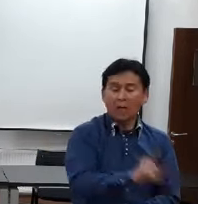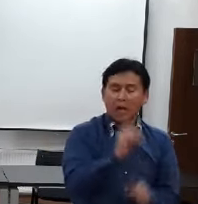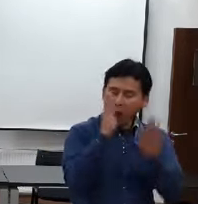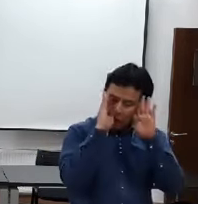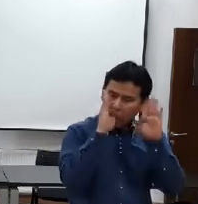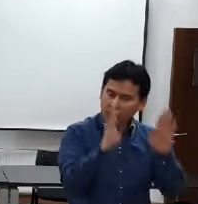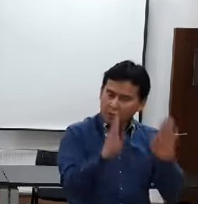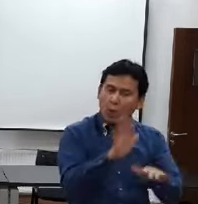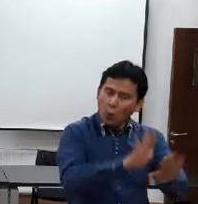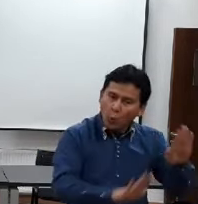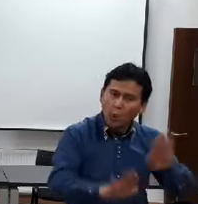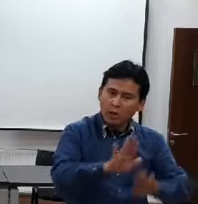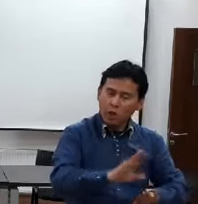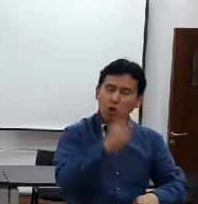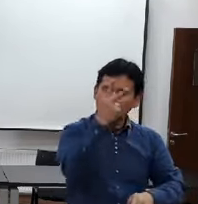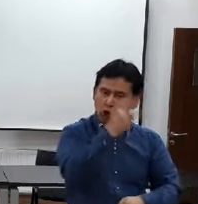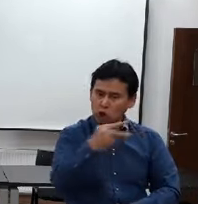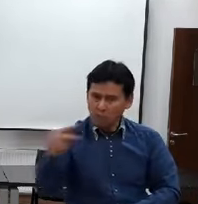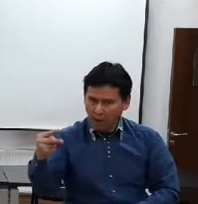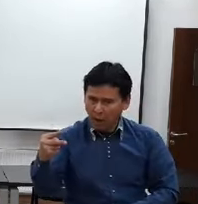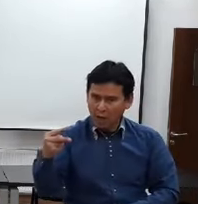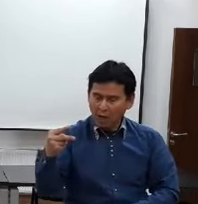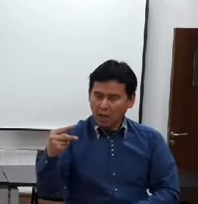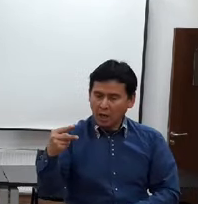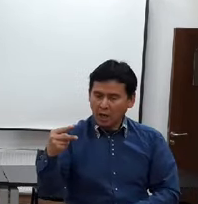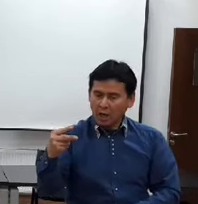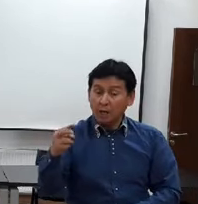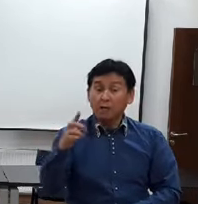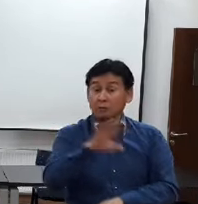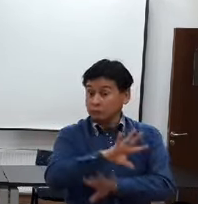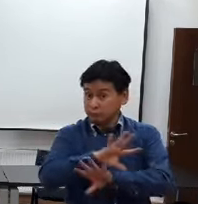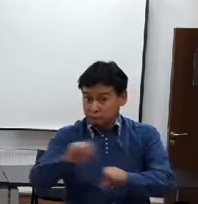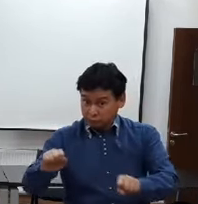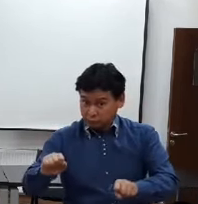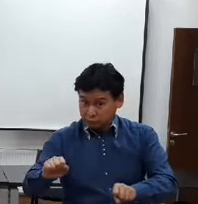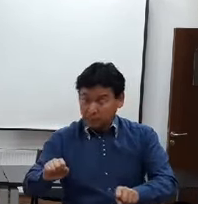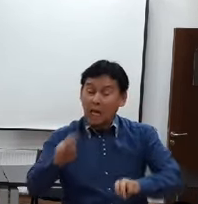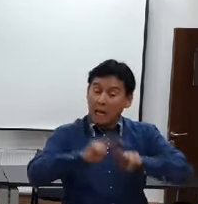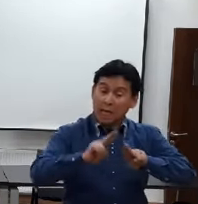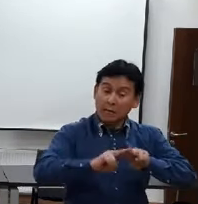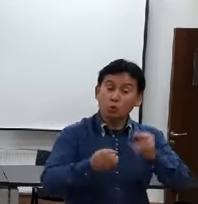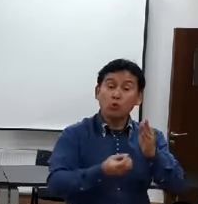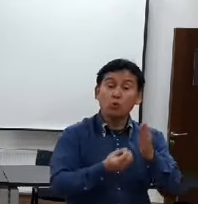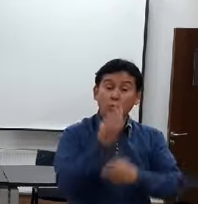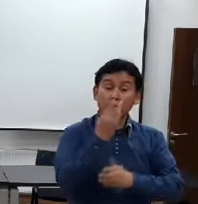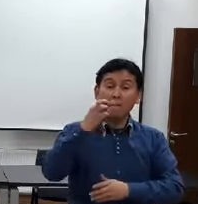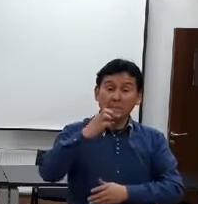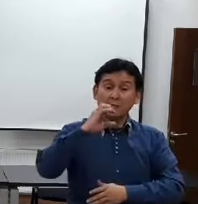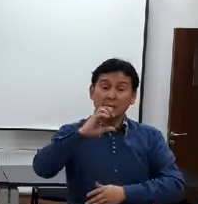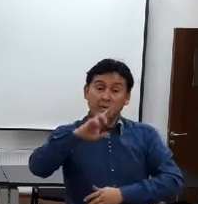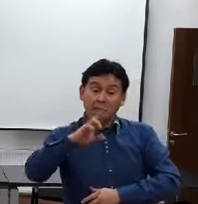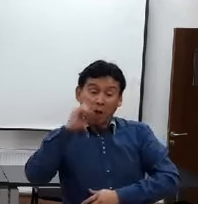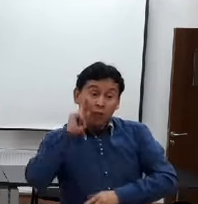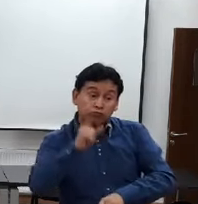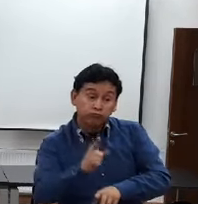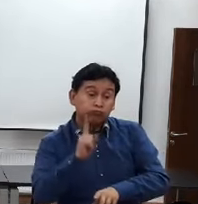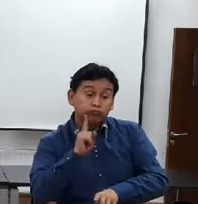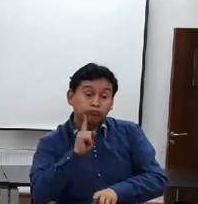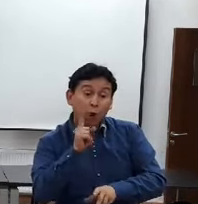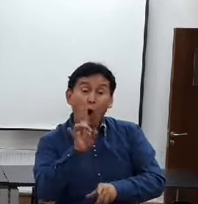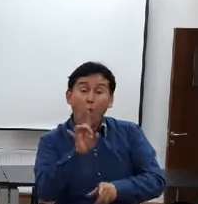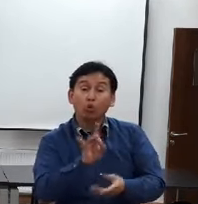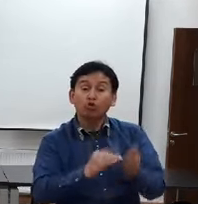atendida y cuidada en estas dos semanas a objeto de que una vez que proceda le haremos un nuevo PCR para determinar si la enfermedad